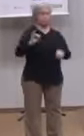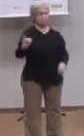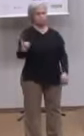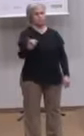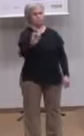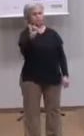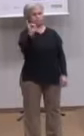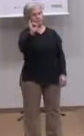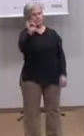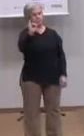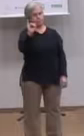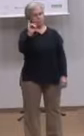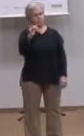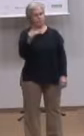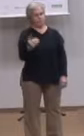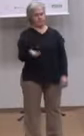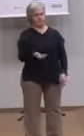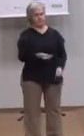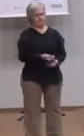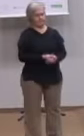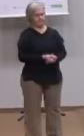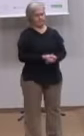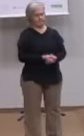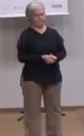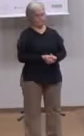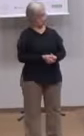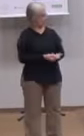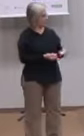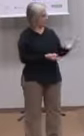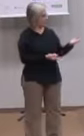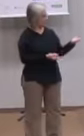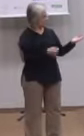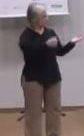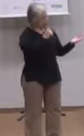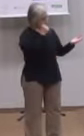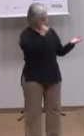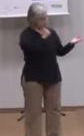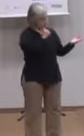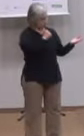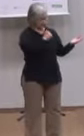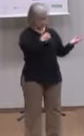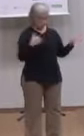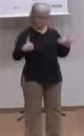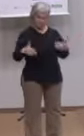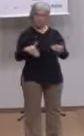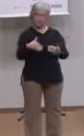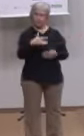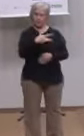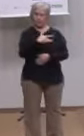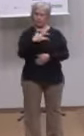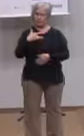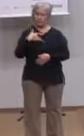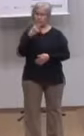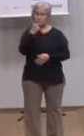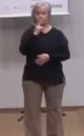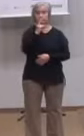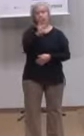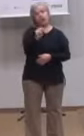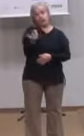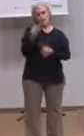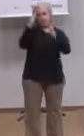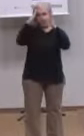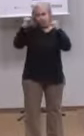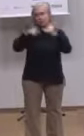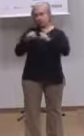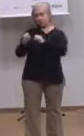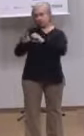fundamental. A resposta aqui da senhora do Ministério da Saúde, ela falou, pois é, mas na Holanda tem educação. Aí eu tenho que